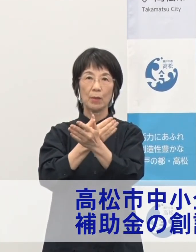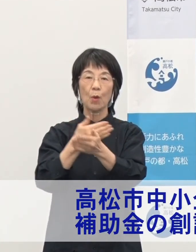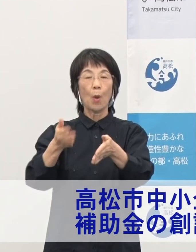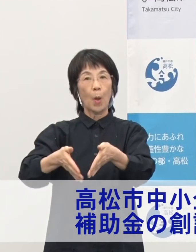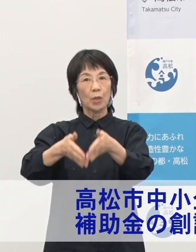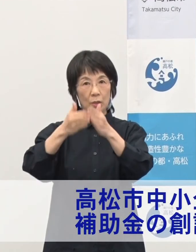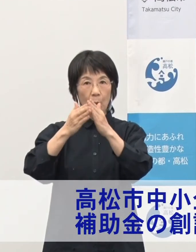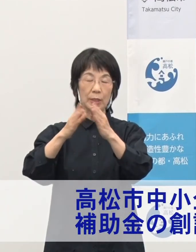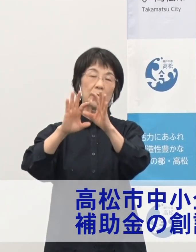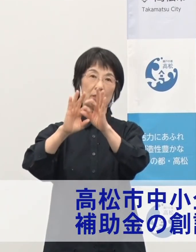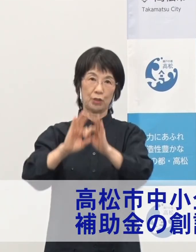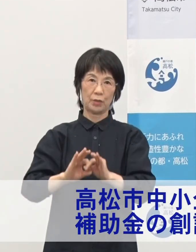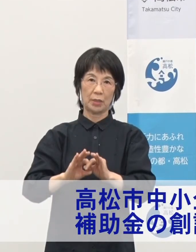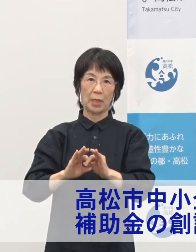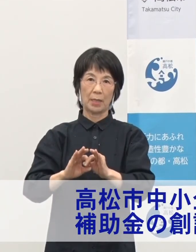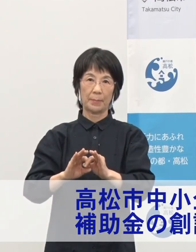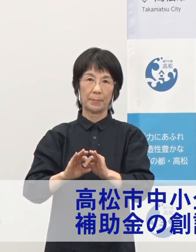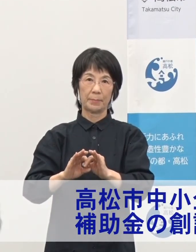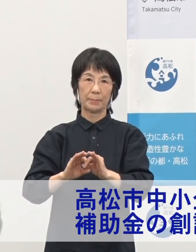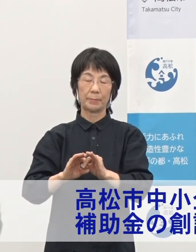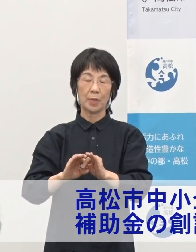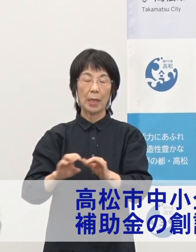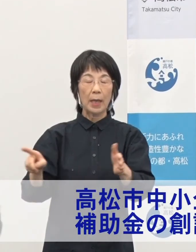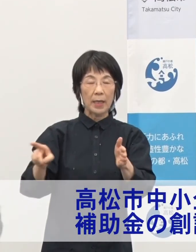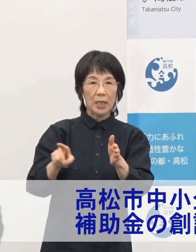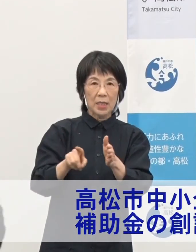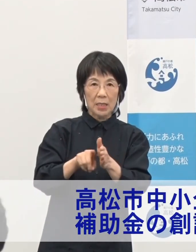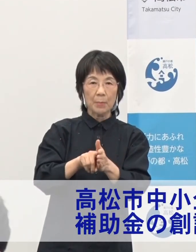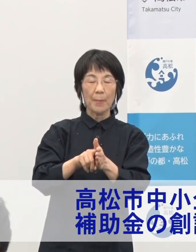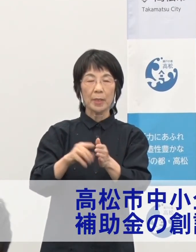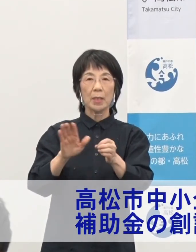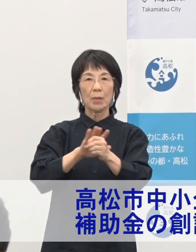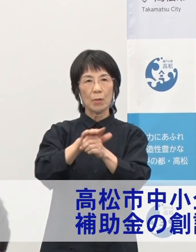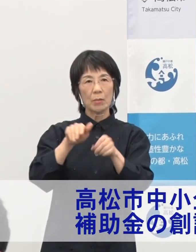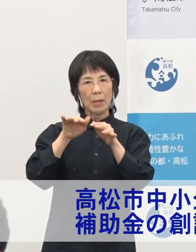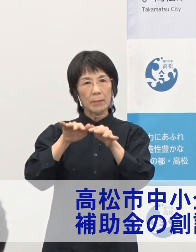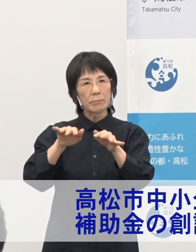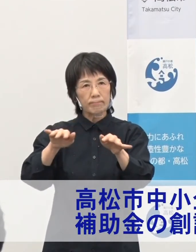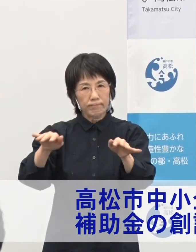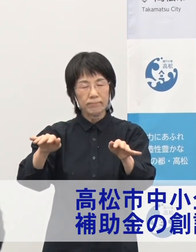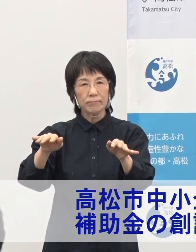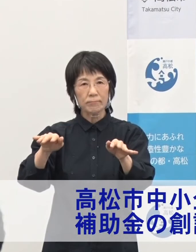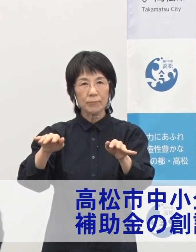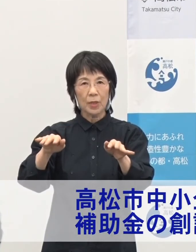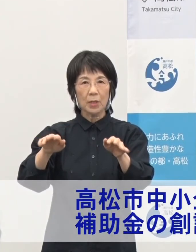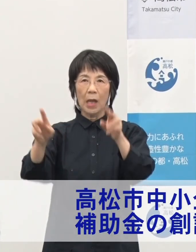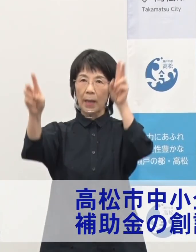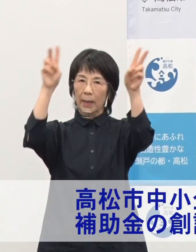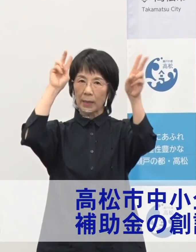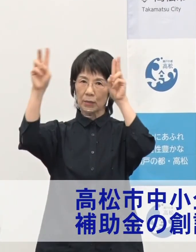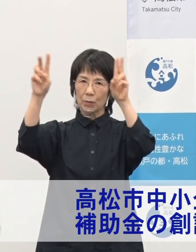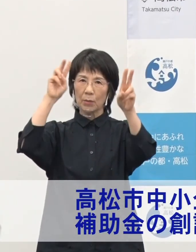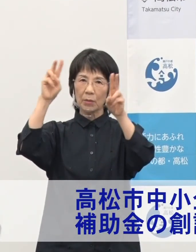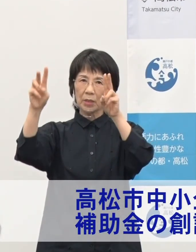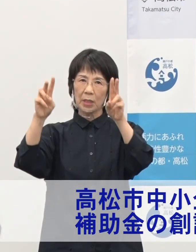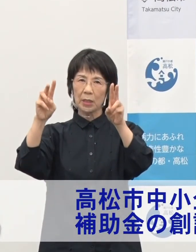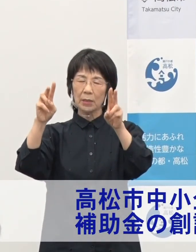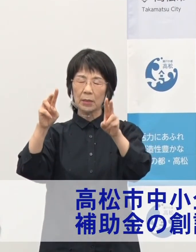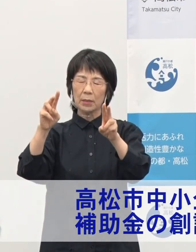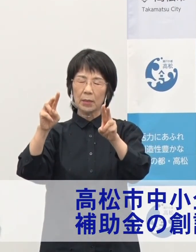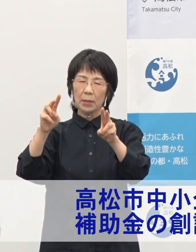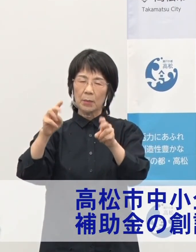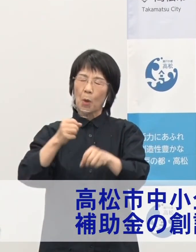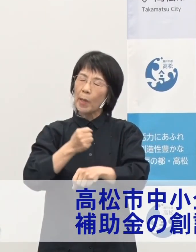ます本誌ではこれまで新型コロナウイルス感染症拡大により事業活動に大きな影響を受けられておられ